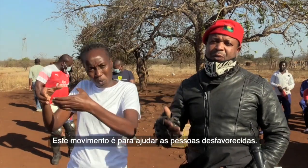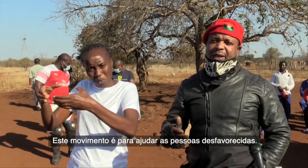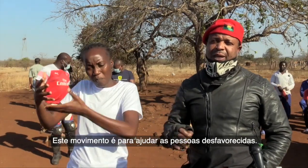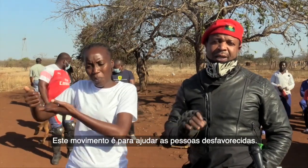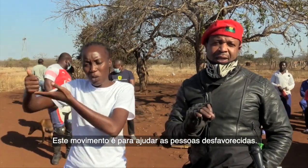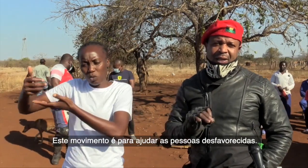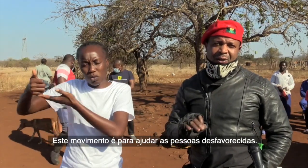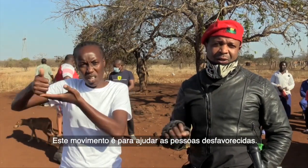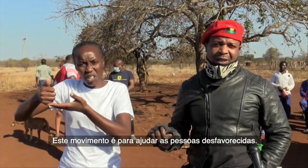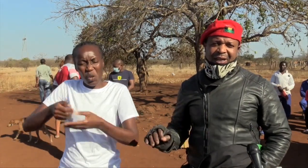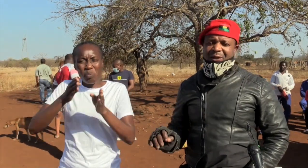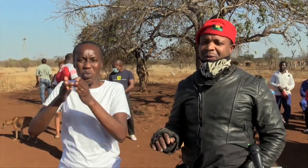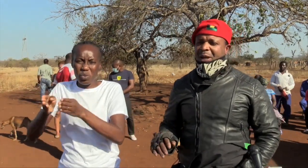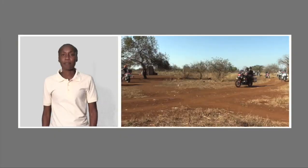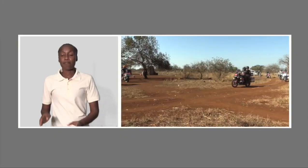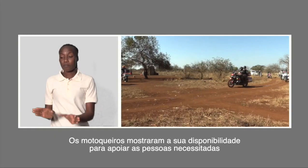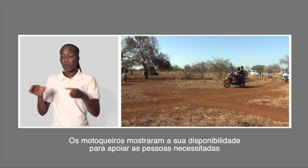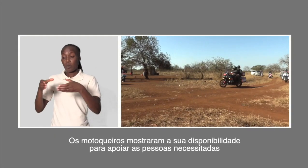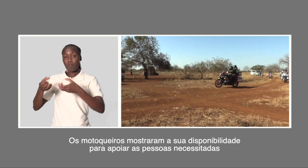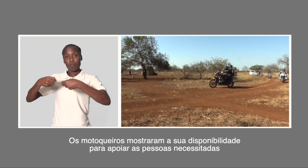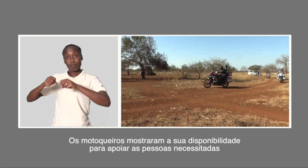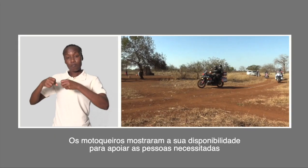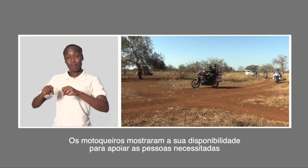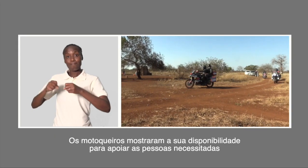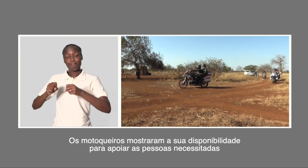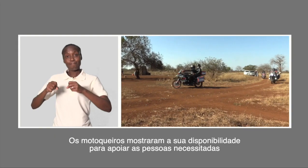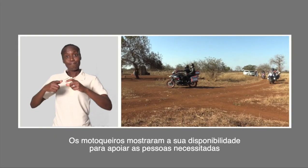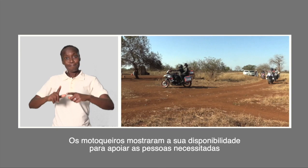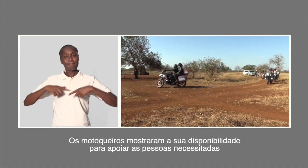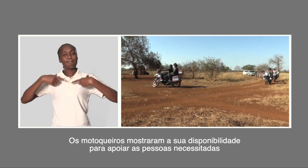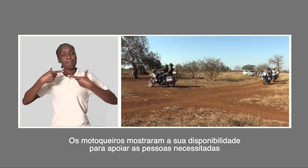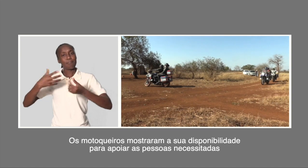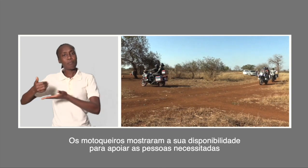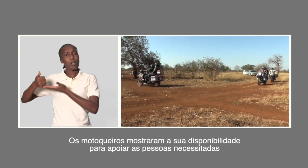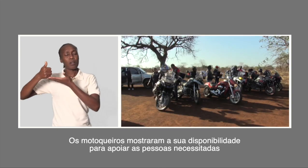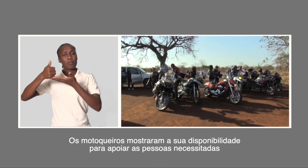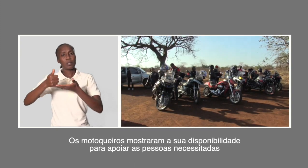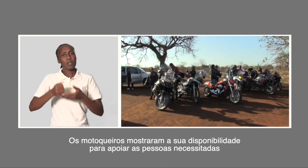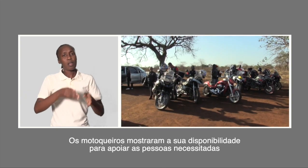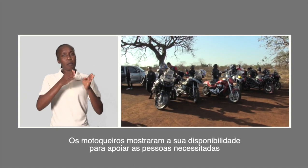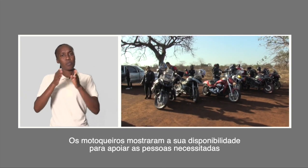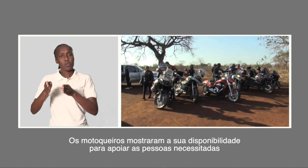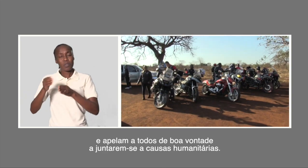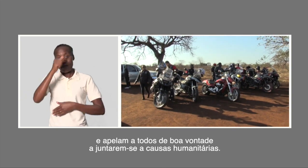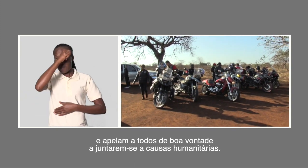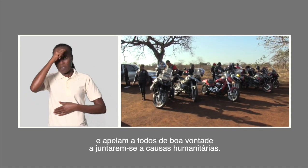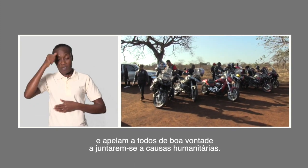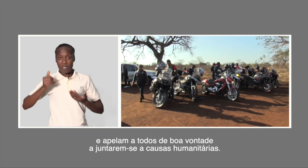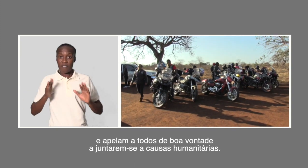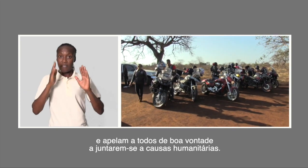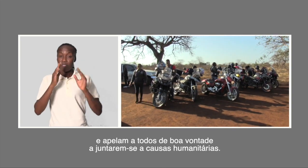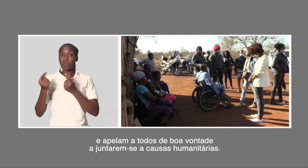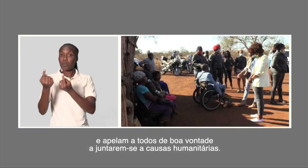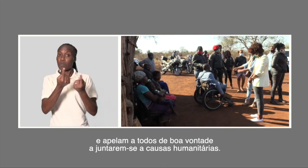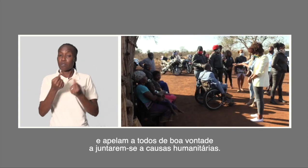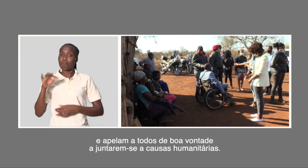ajudar pessoas que não tenham. Os motoqueiros mostraram sua disponibilidade para apoiar pessoas necessitadas e